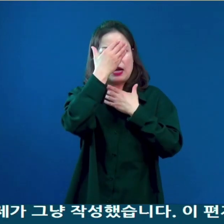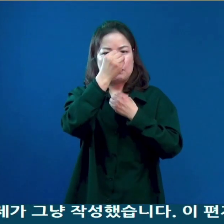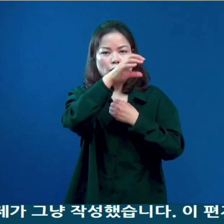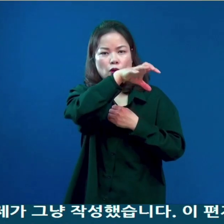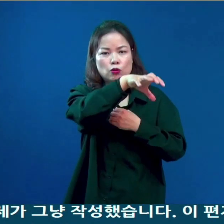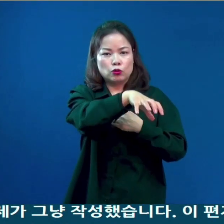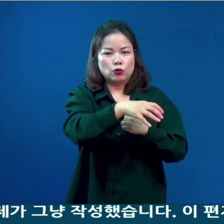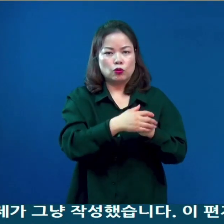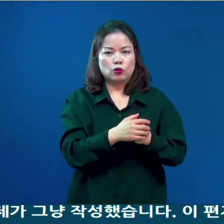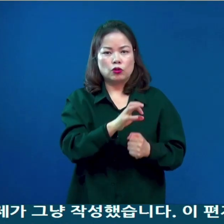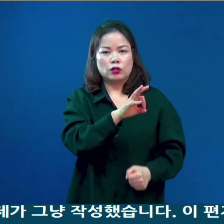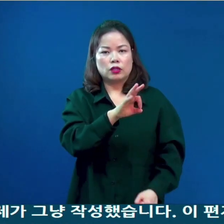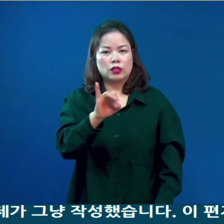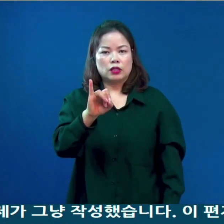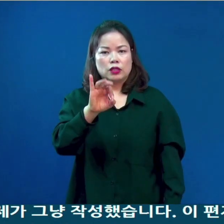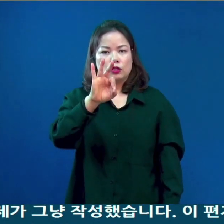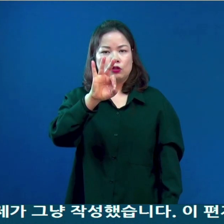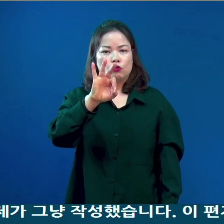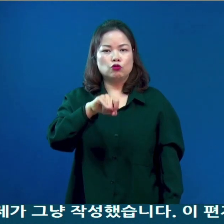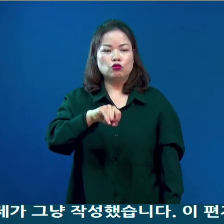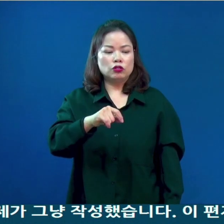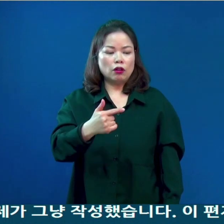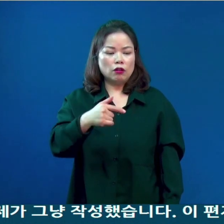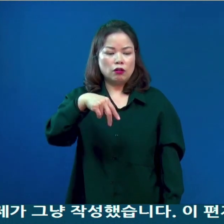도시인 이온성으로 했습니다.